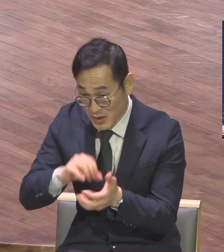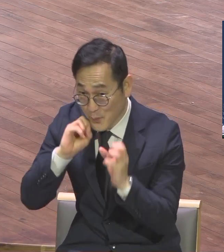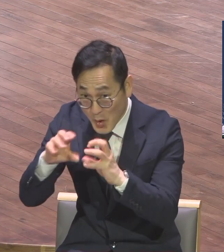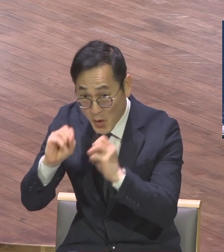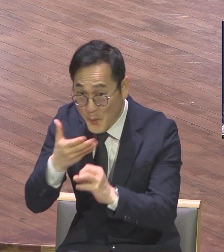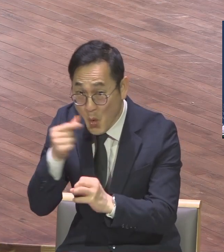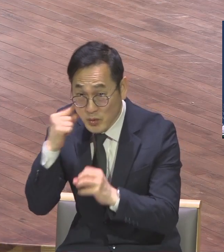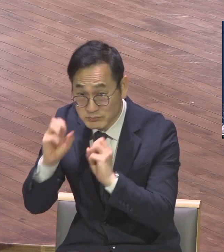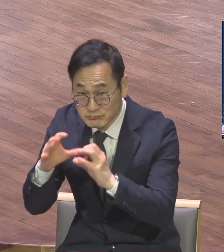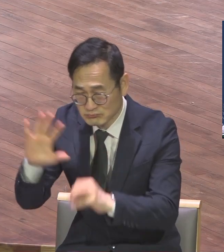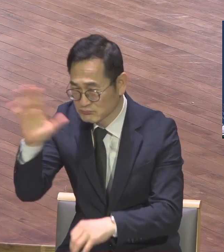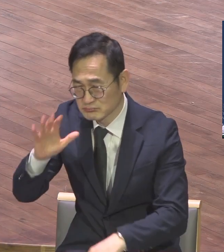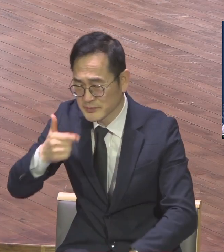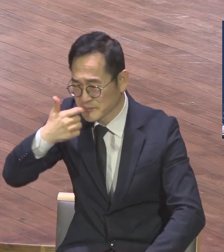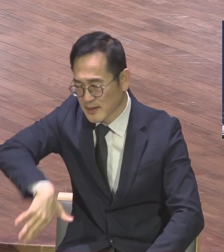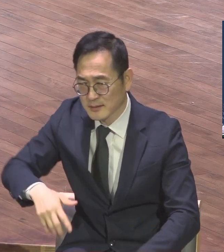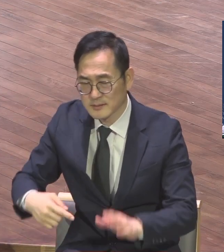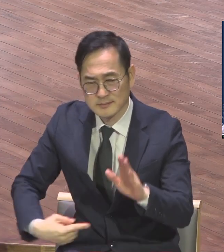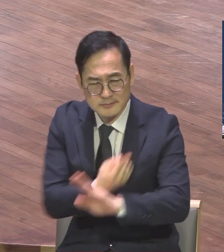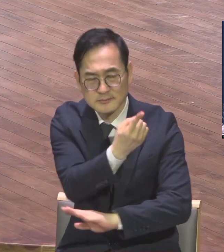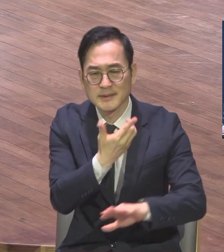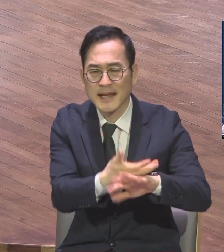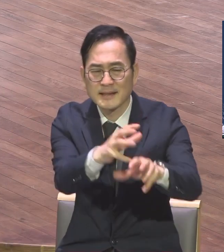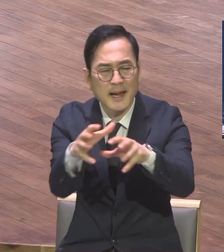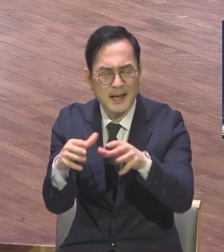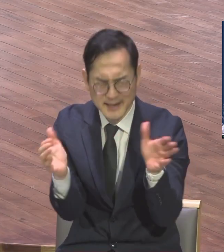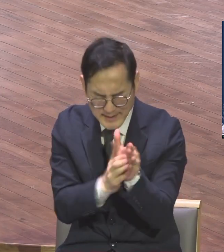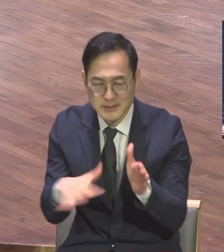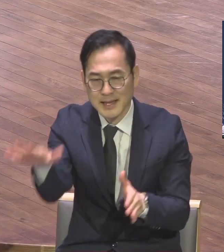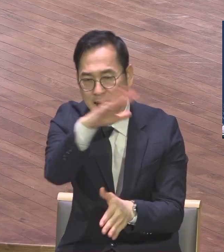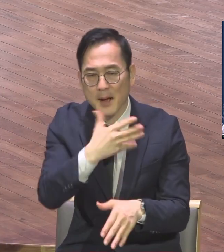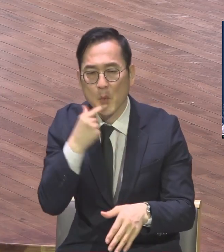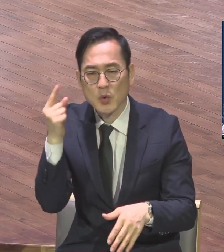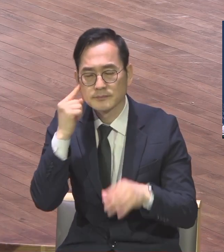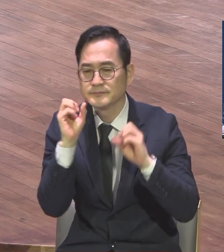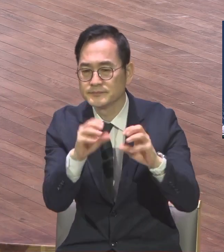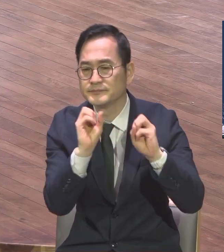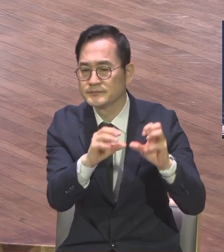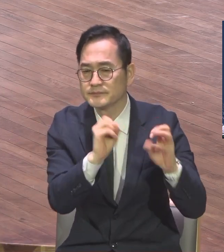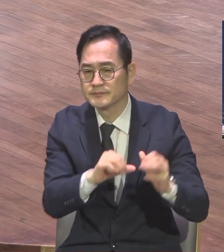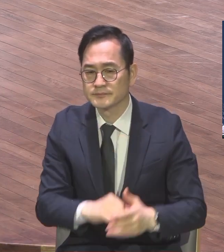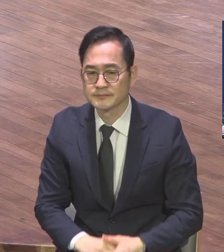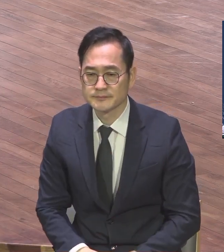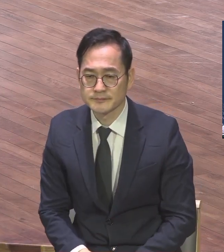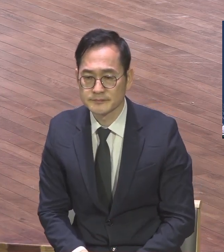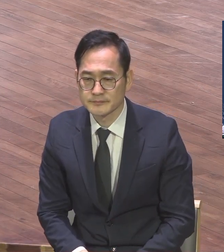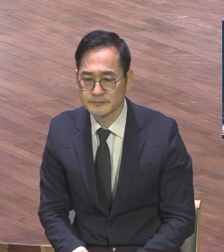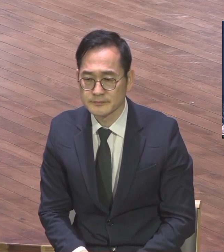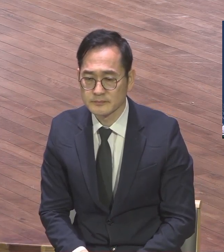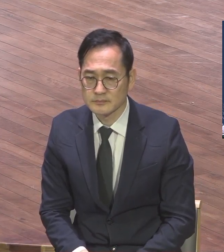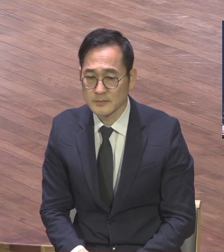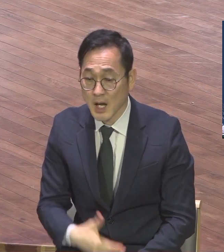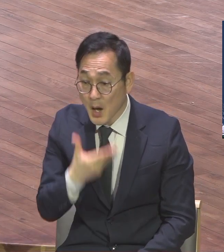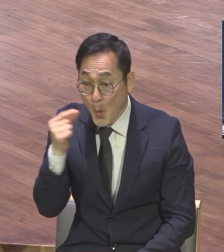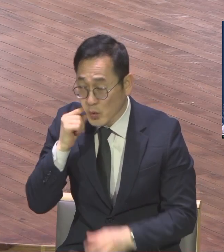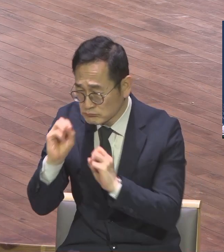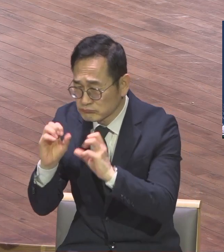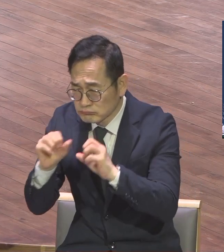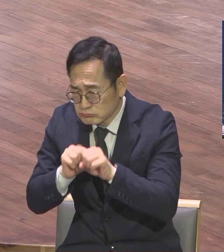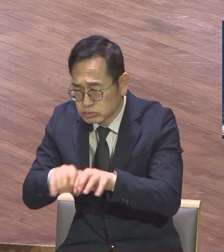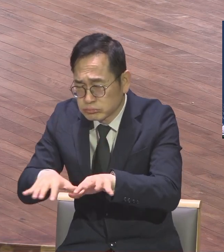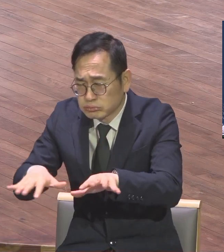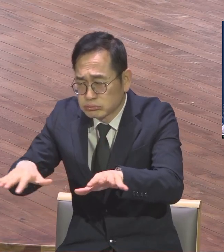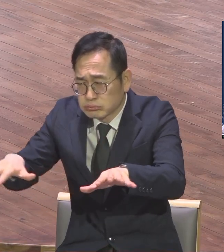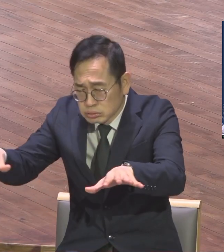전도 여행을 통해서 수많은 사람들을 주님 앞으로 인도했지만은 그는 거기에 만족하지 않고 더